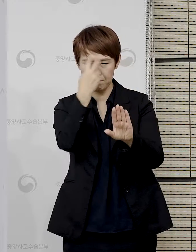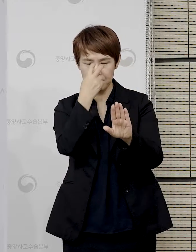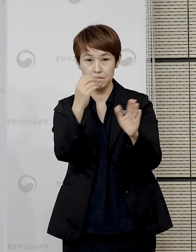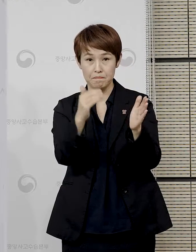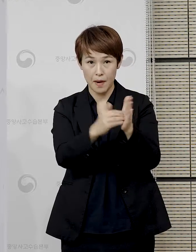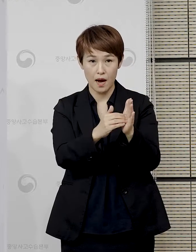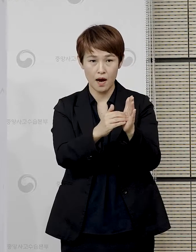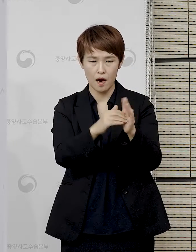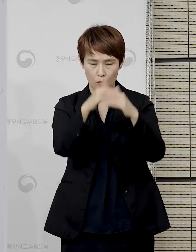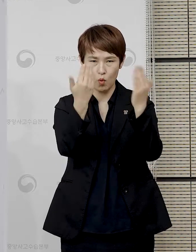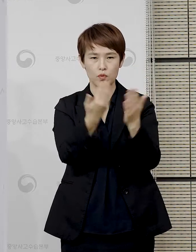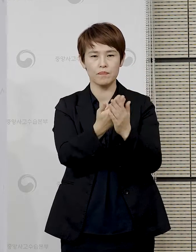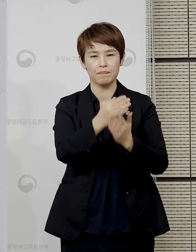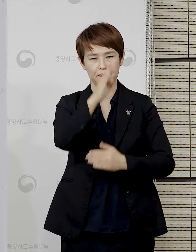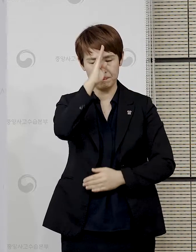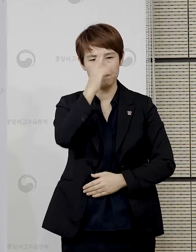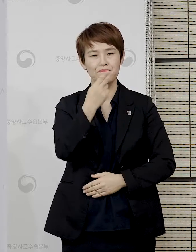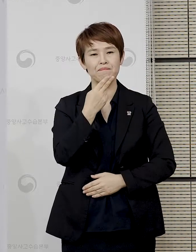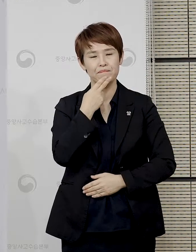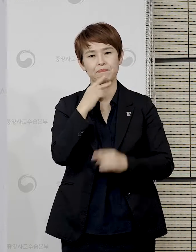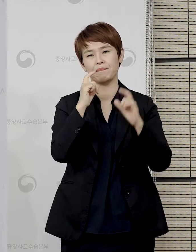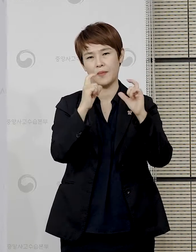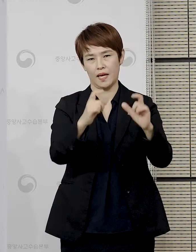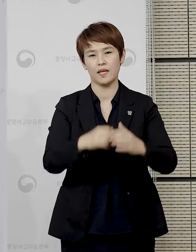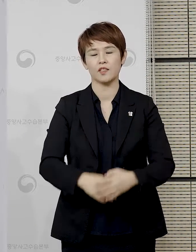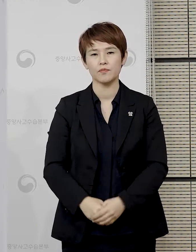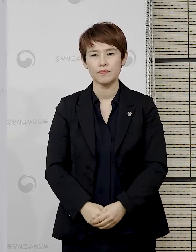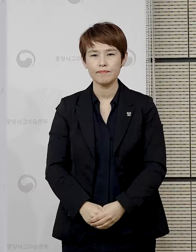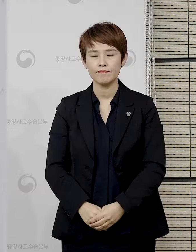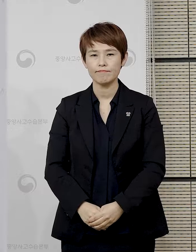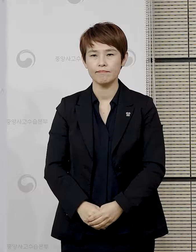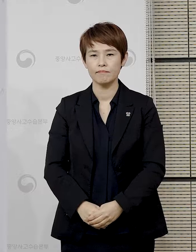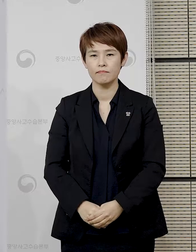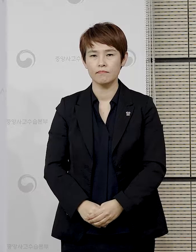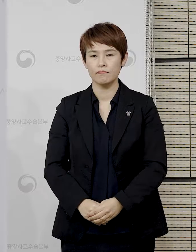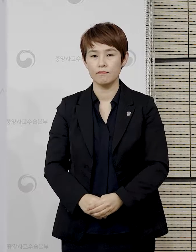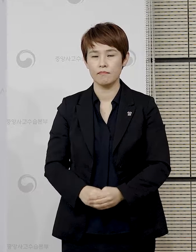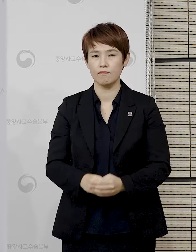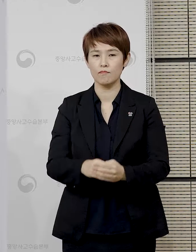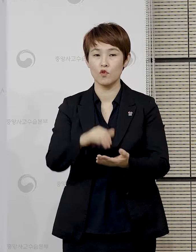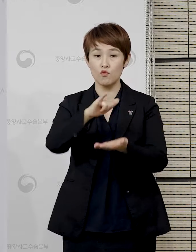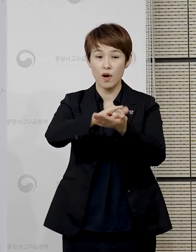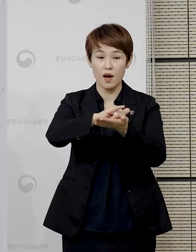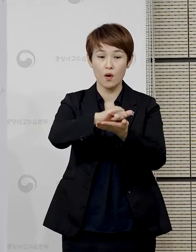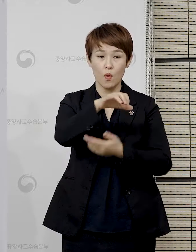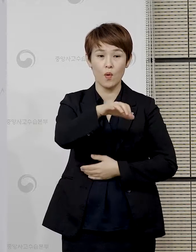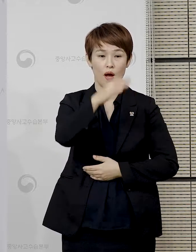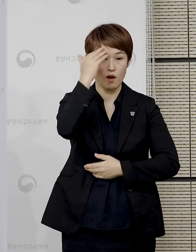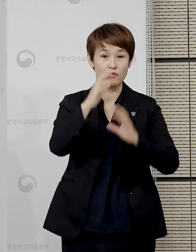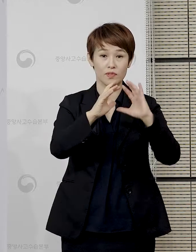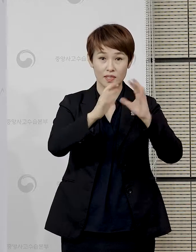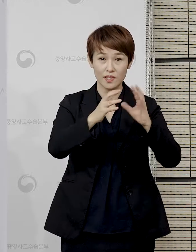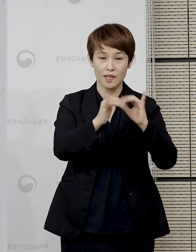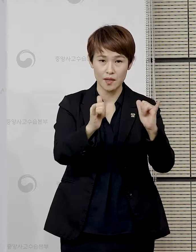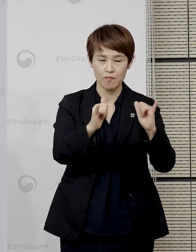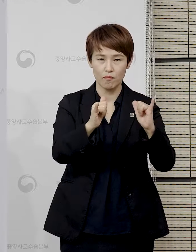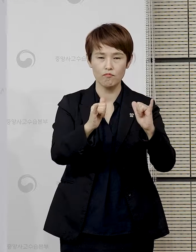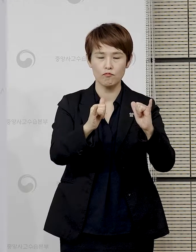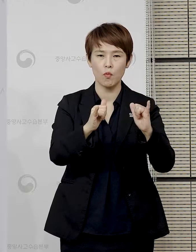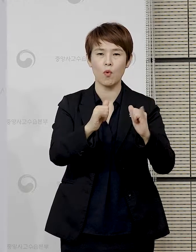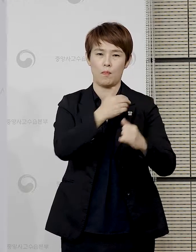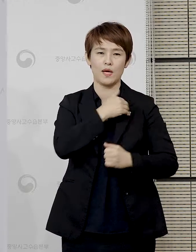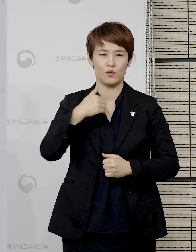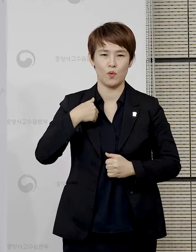시행하였으나 모두 음성으로 판정되었습니다. 교민들은 전반적으로 만족하고 있으며 다수의 교민이